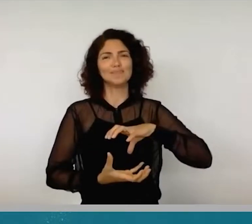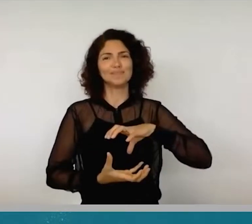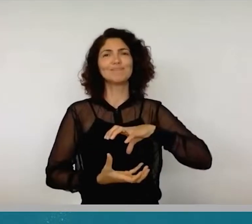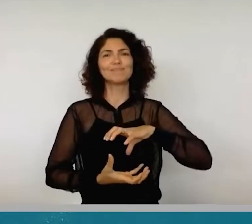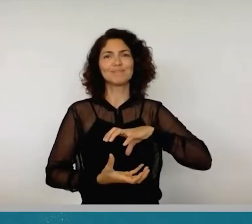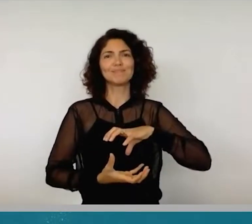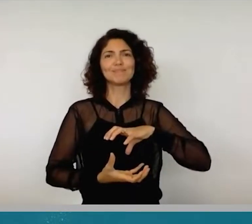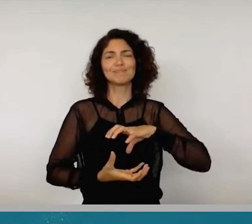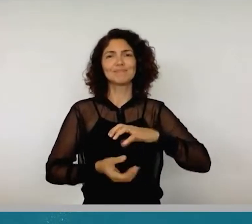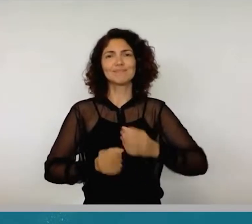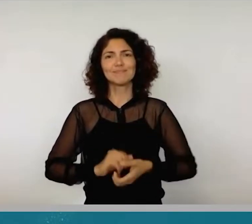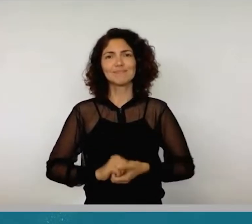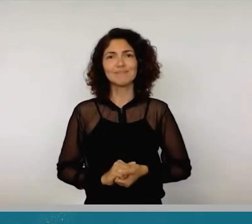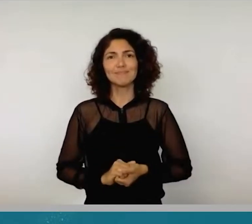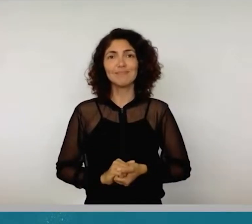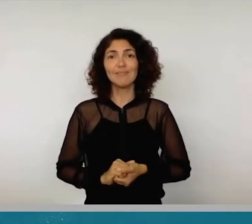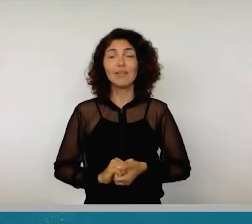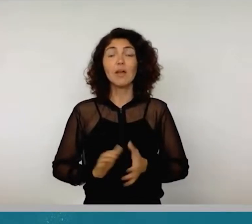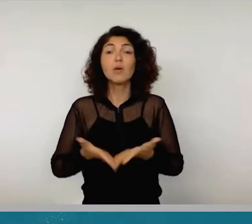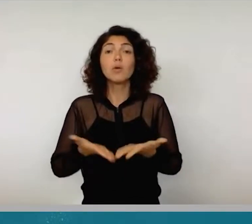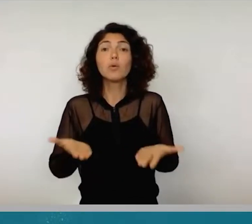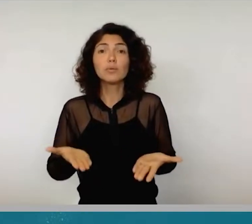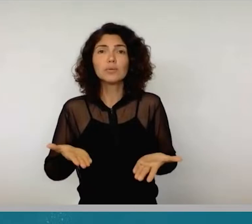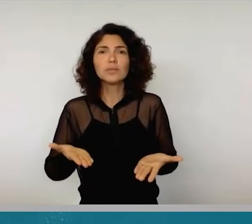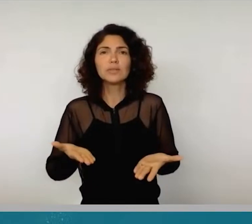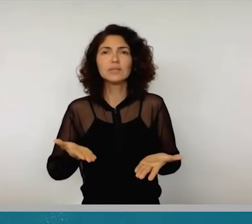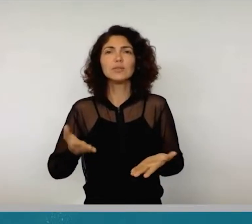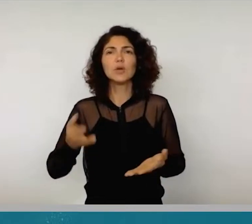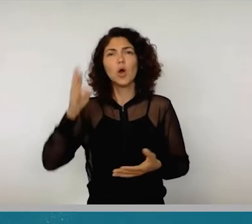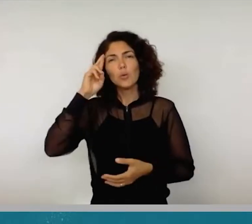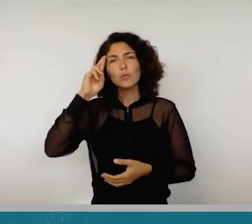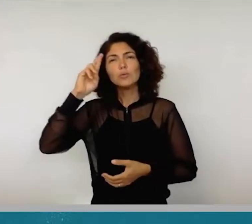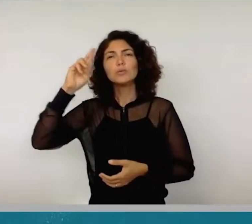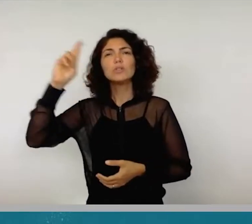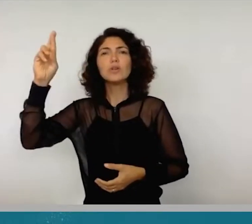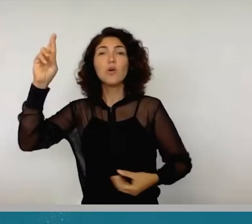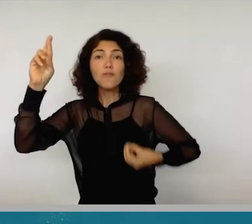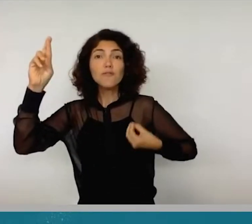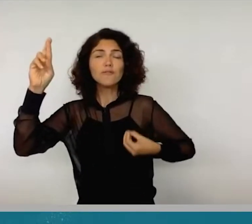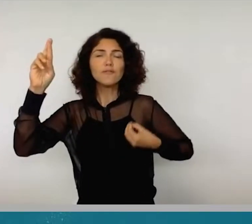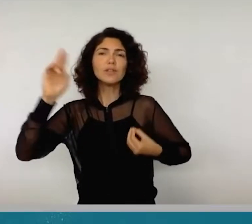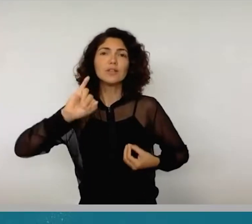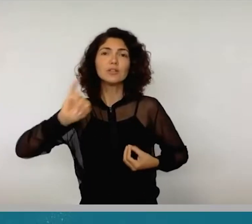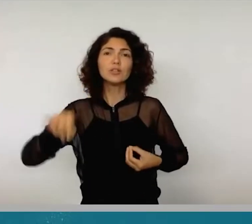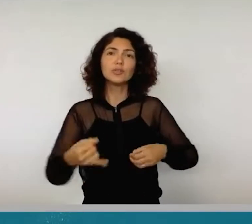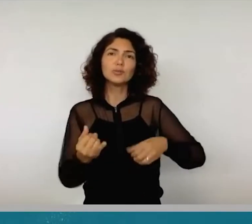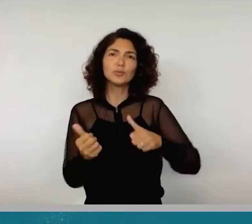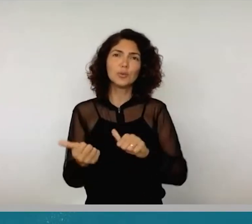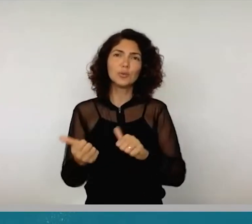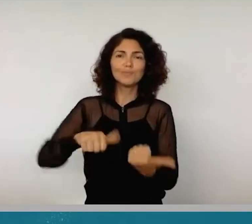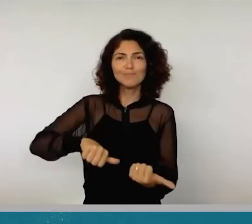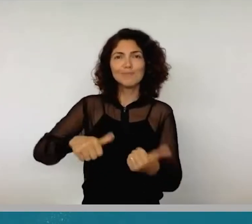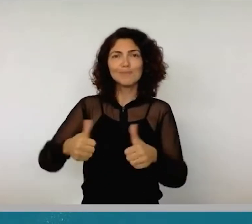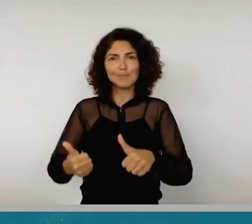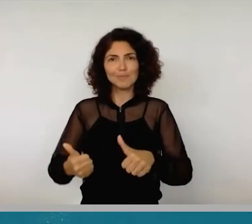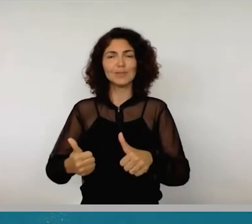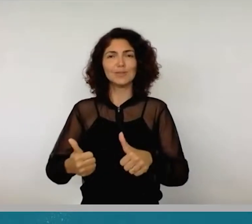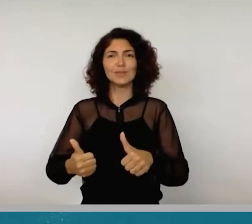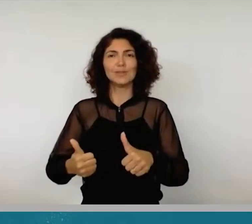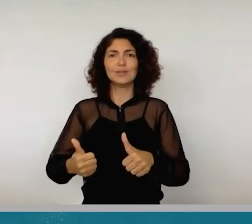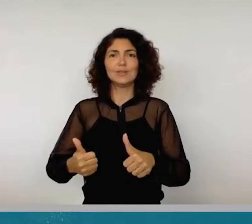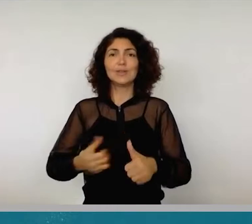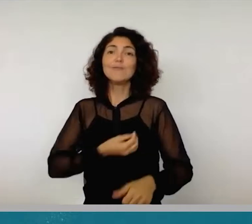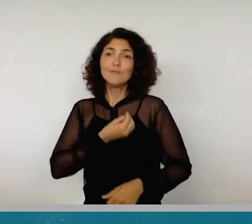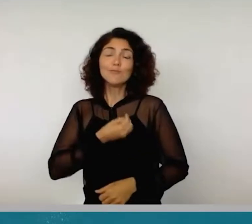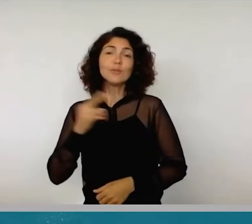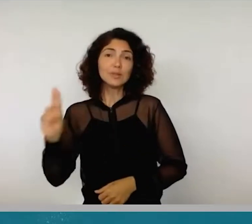o Senhor usou João Batista para dizer: arrependei-vos, porque está próximo o reino